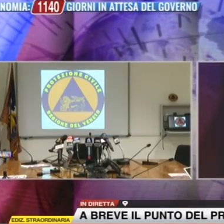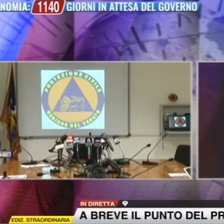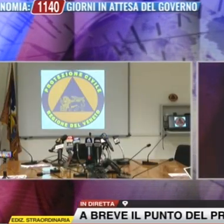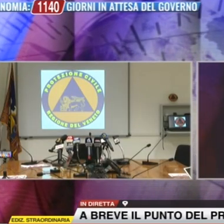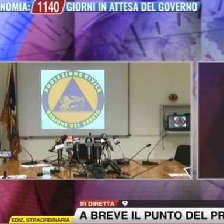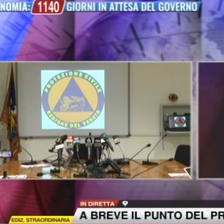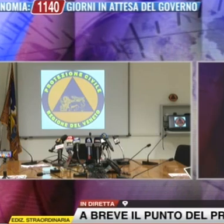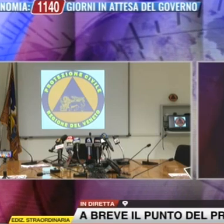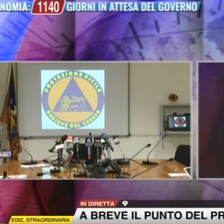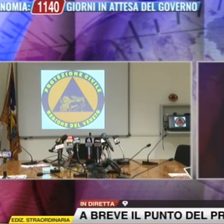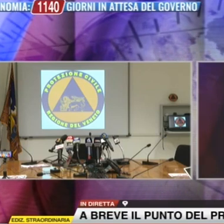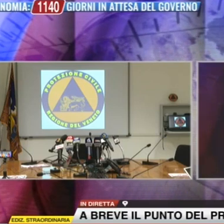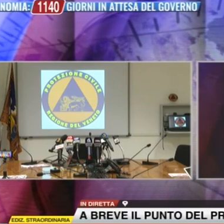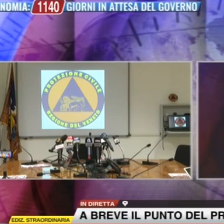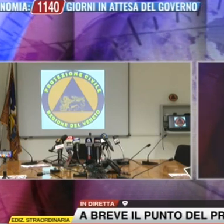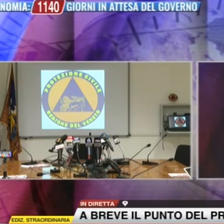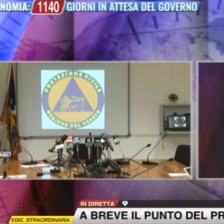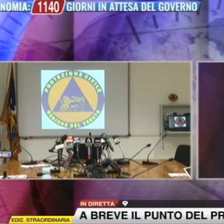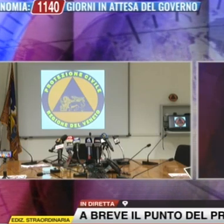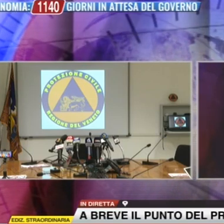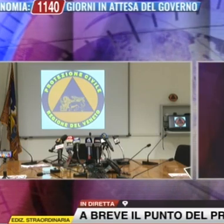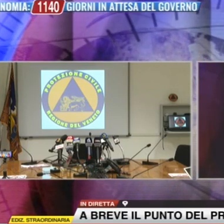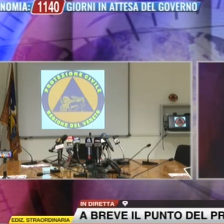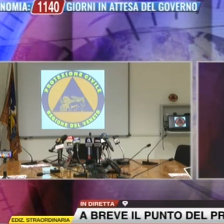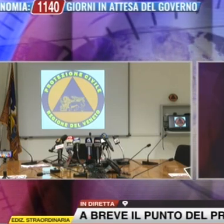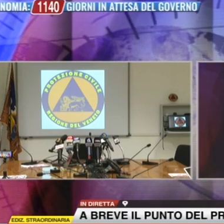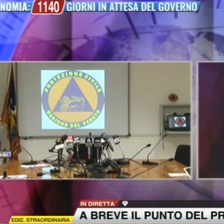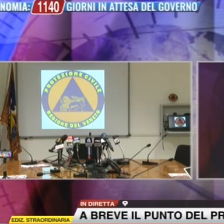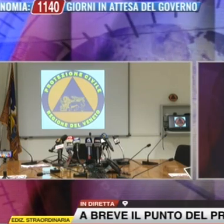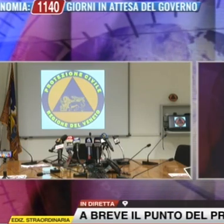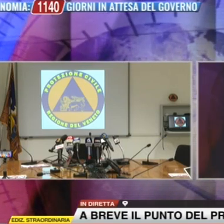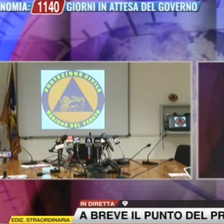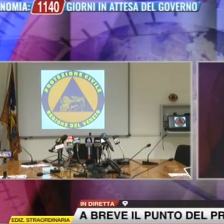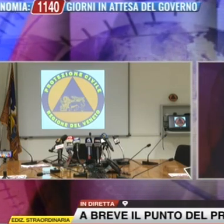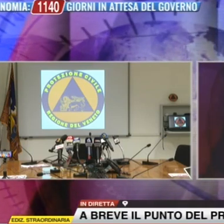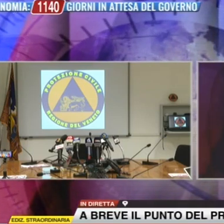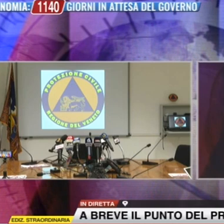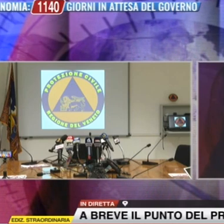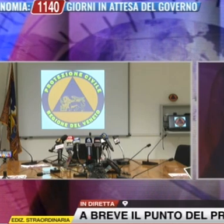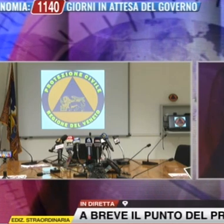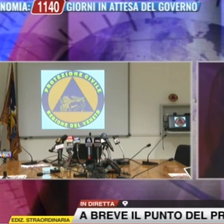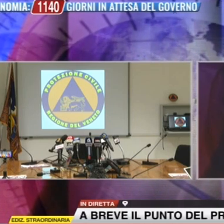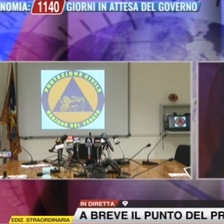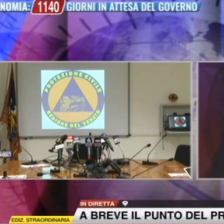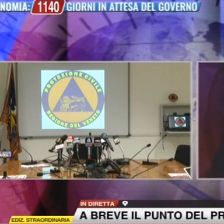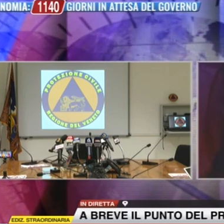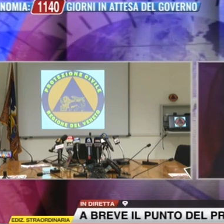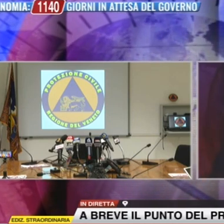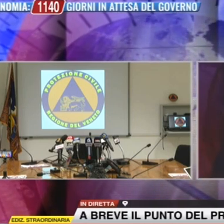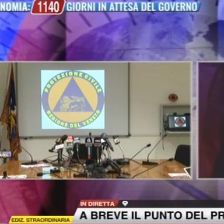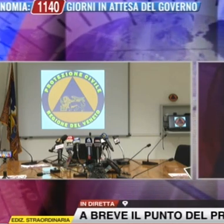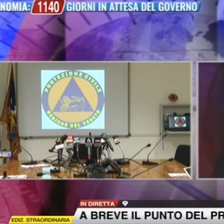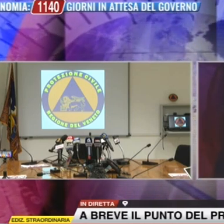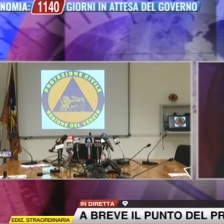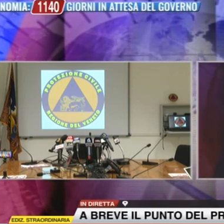vedono anche delle scene particolari, i carabinieri che ricordo alcuni casi carabinieri che